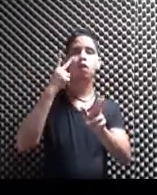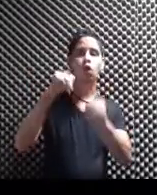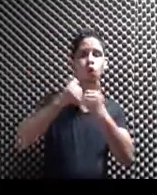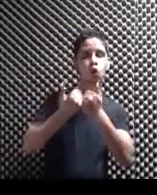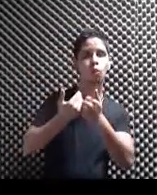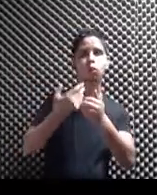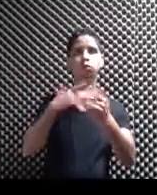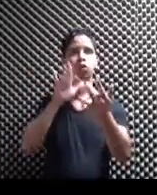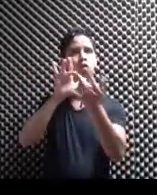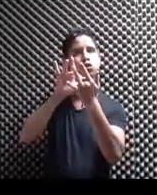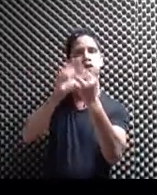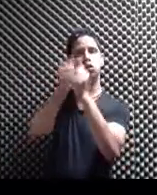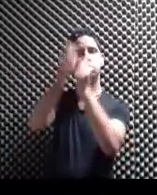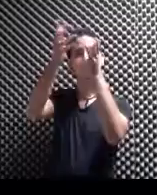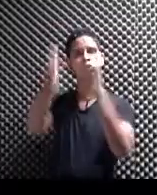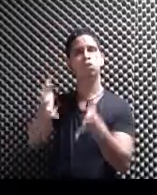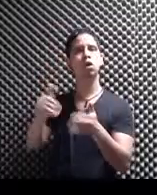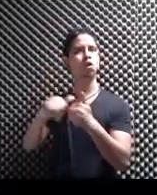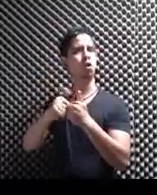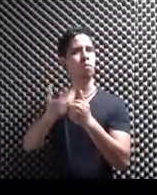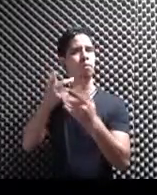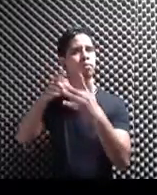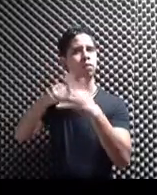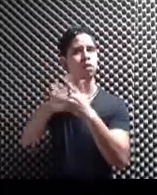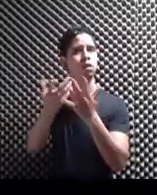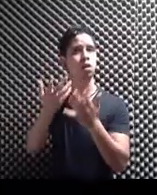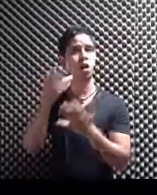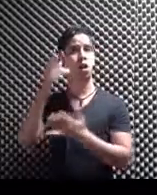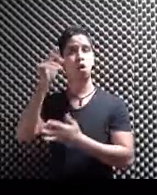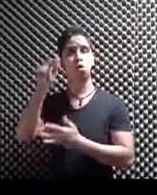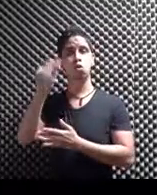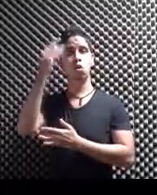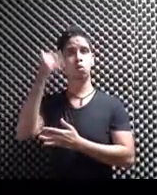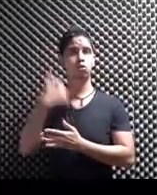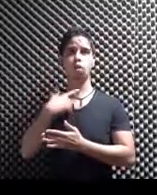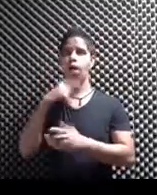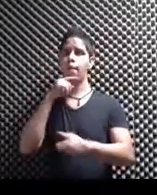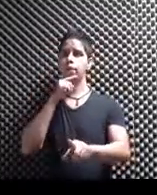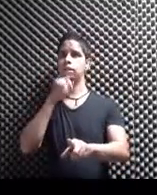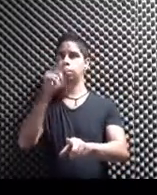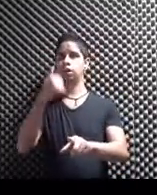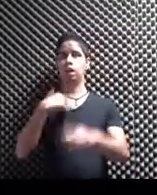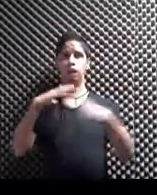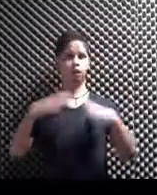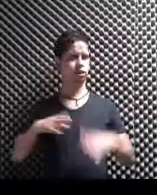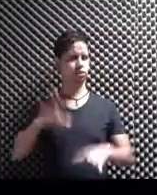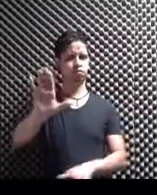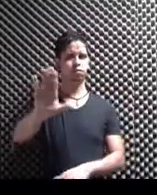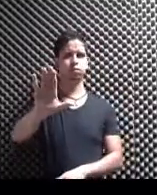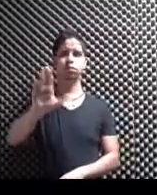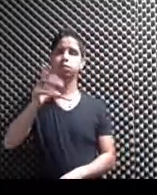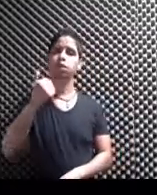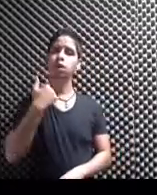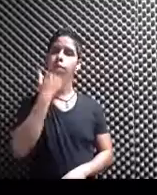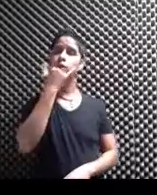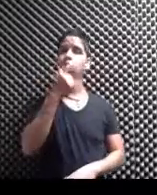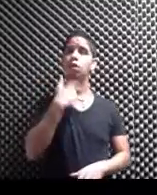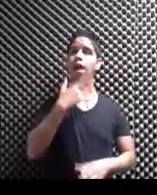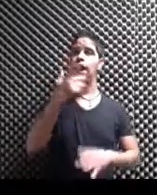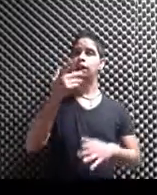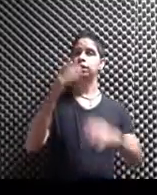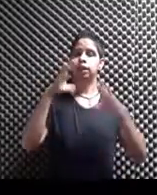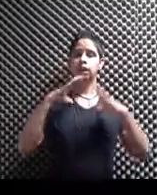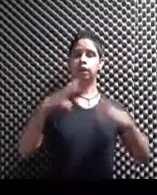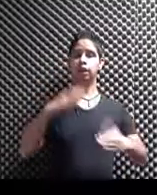para hacer contacto con la persona correcto correcto no es porque uno vaya a mentirle al cliente sino que cuando el cliente viene muy